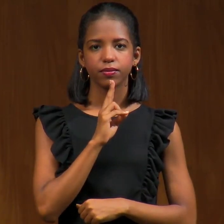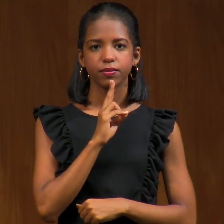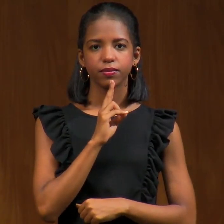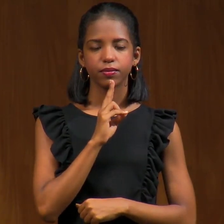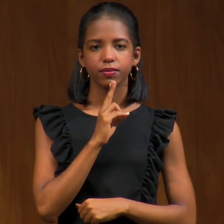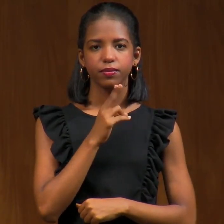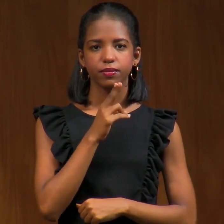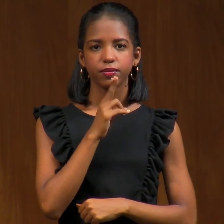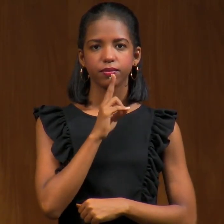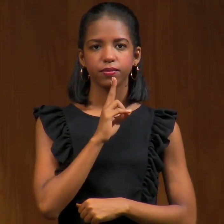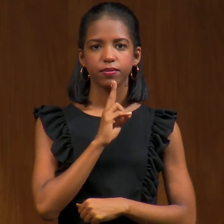Honduras,